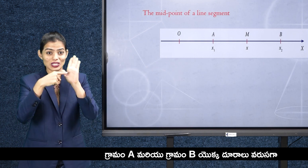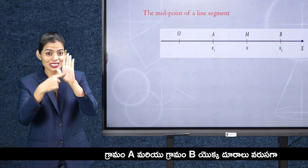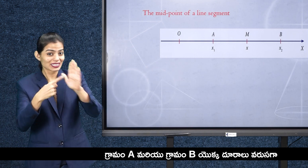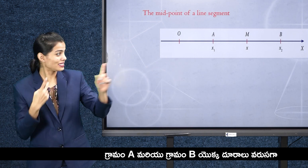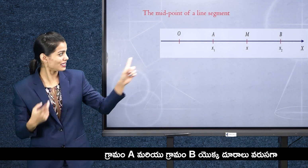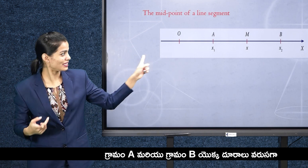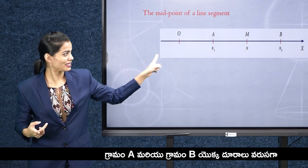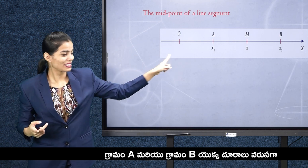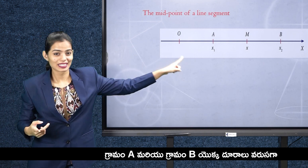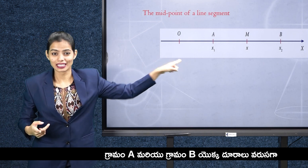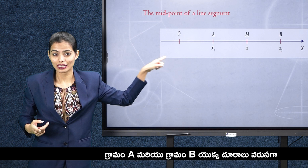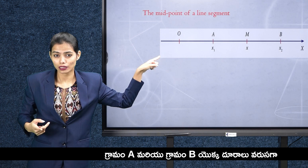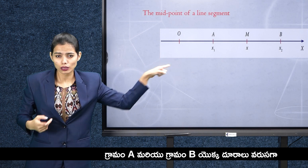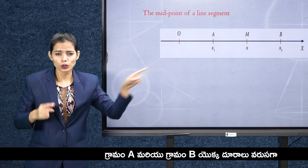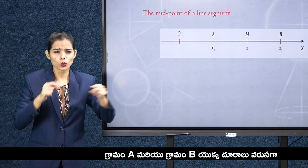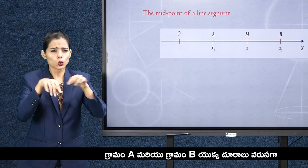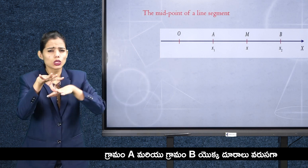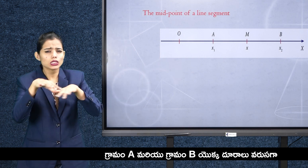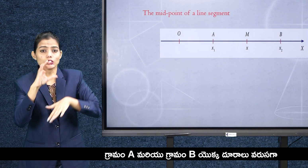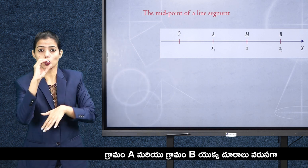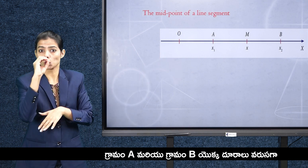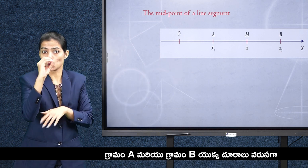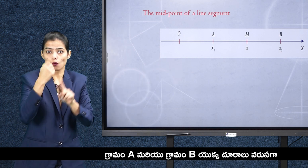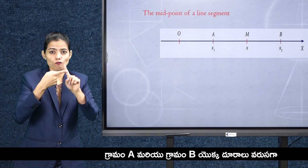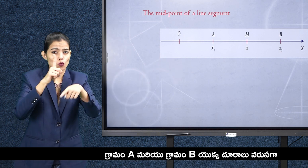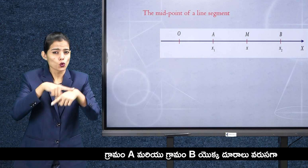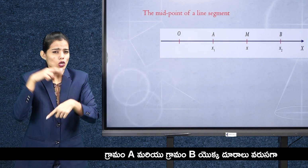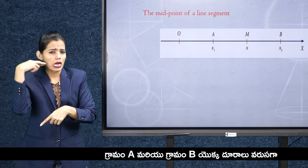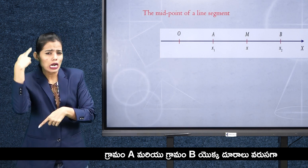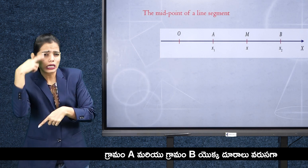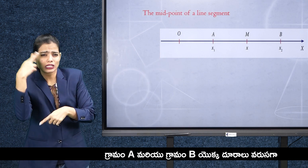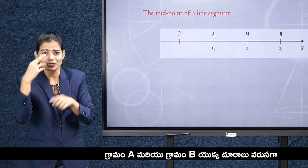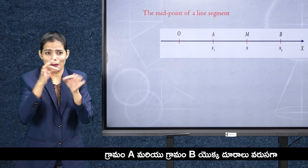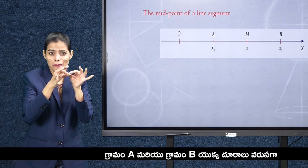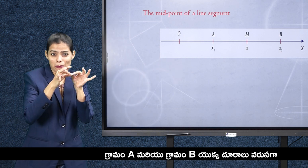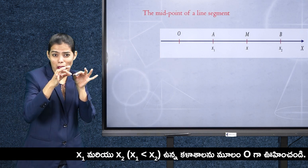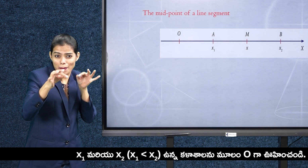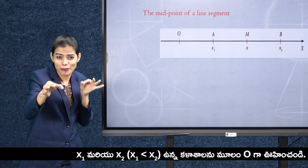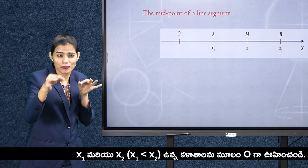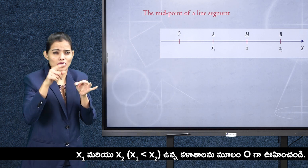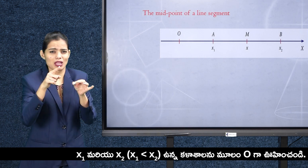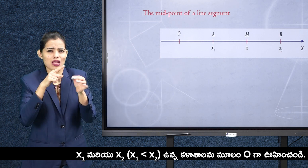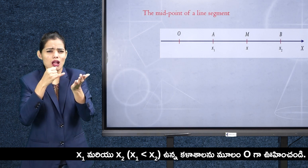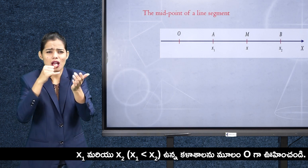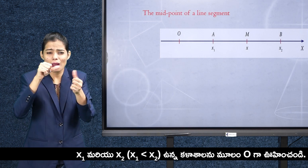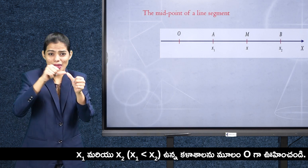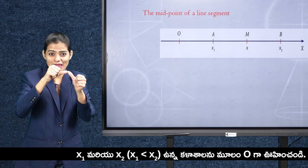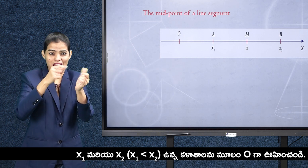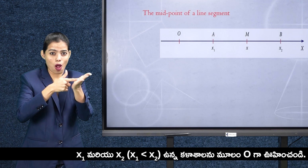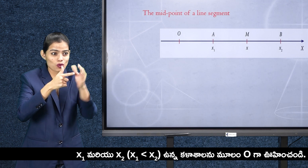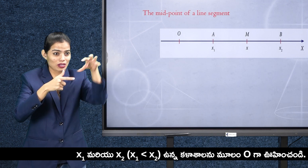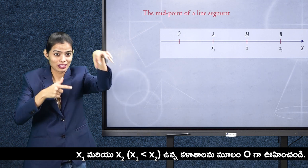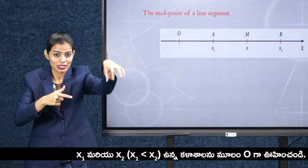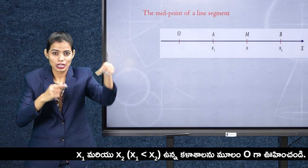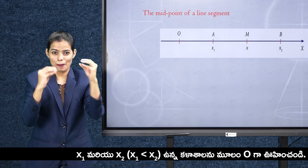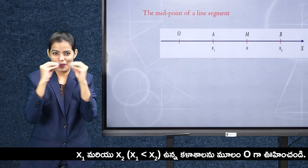గ్రామం ఏ మరియు గ్రామం బి యొక్క దూరాలు వరుసగా x1 మరియు x2,